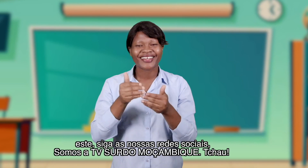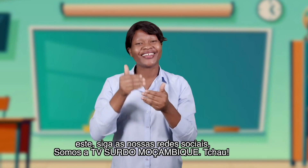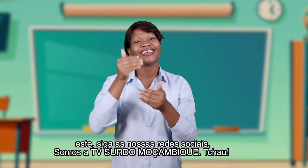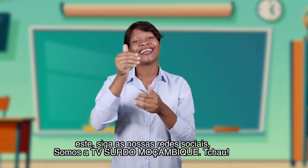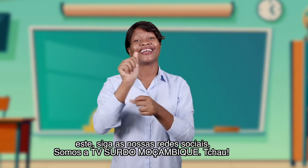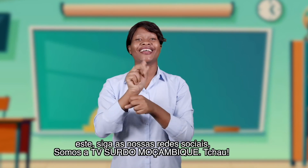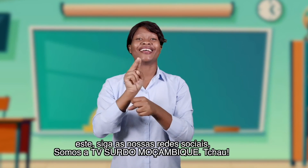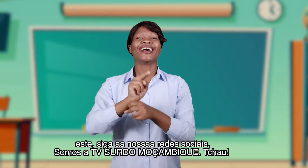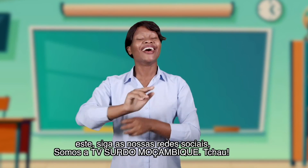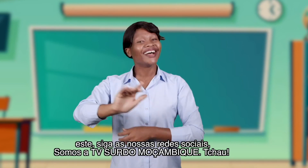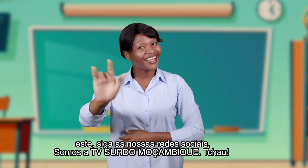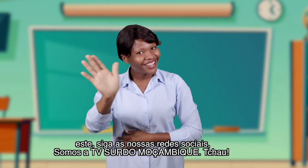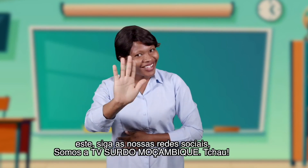Sur de Moçambique. Tchau!